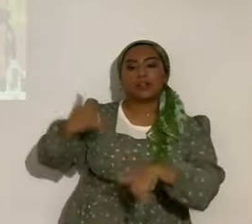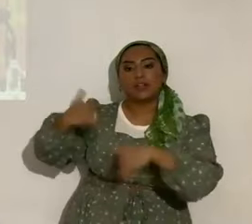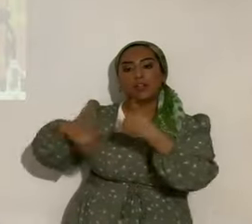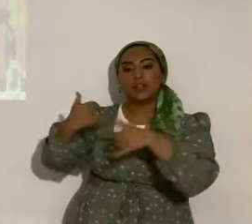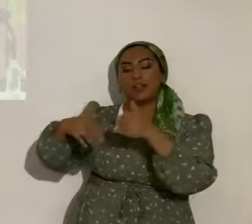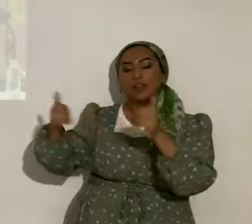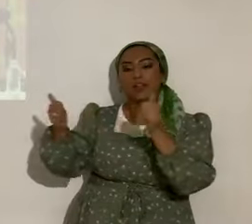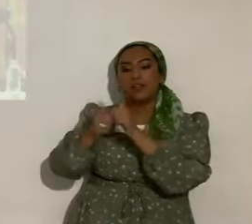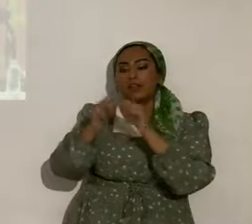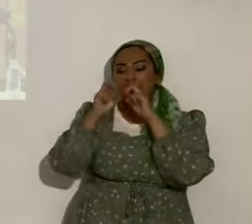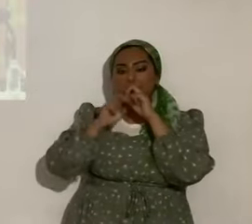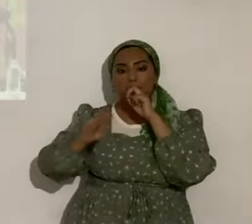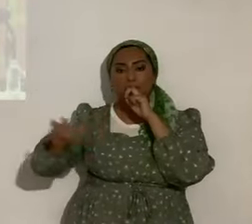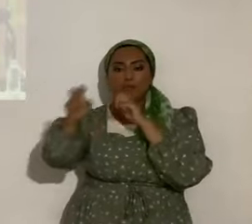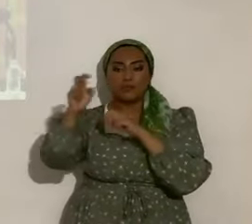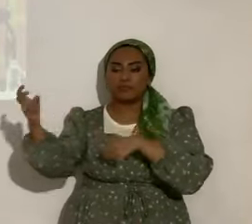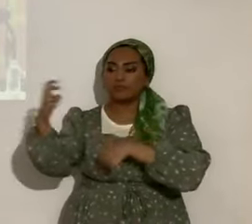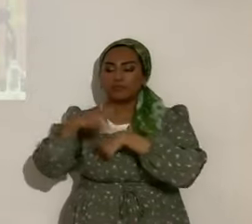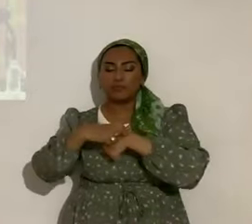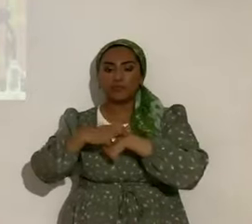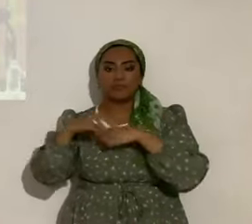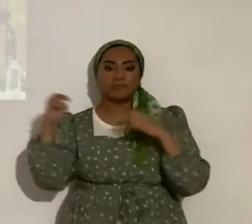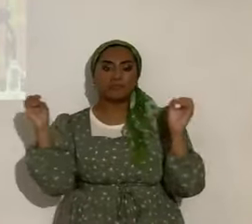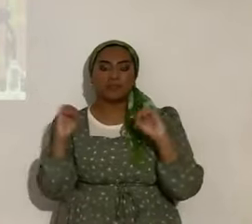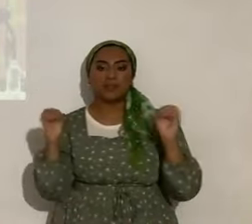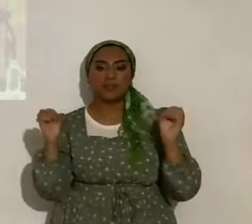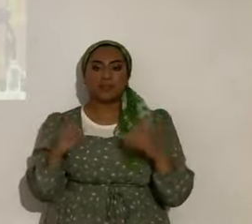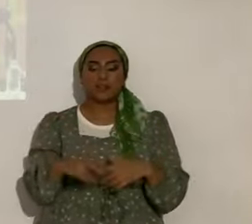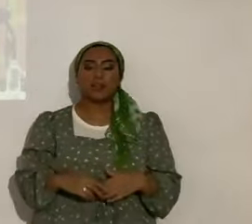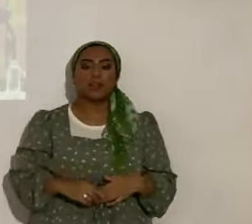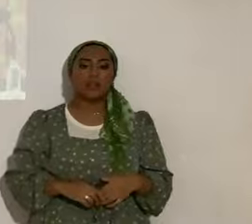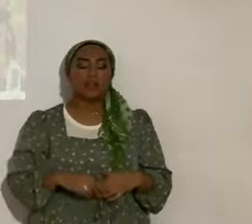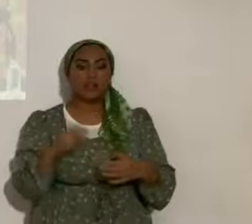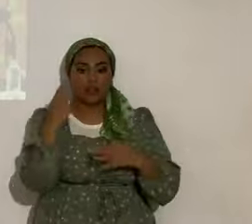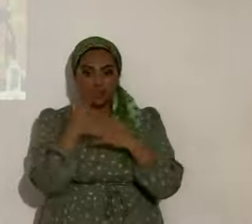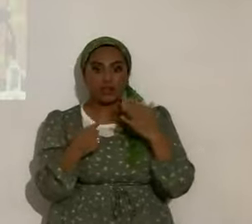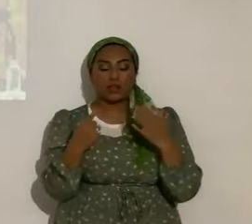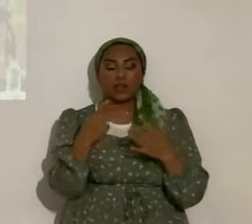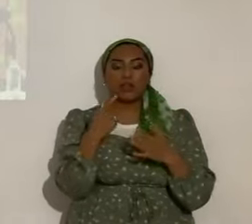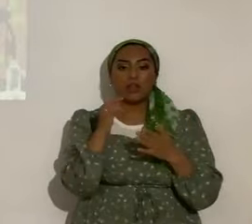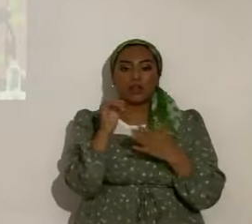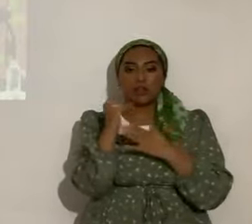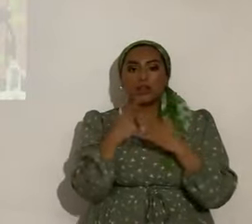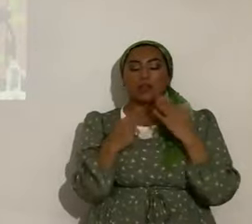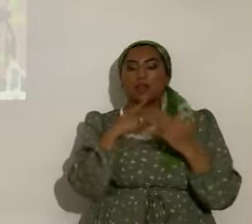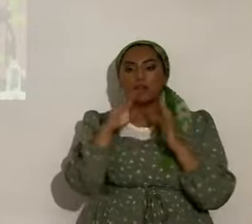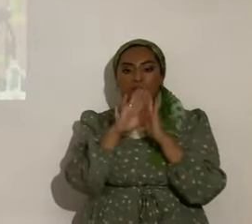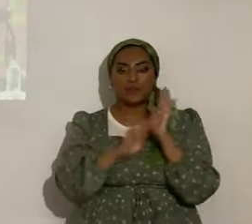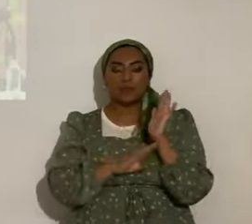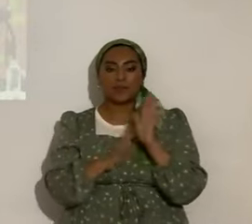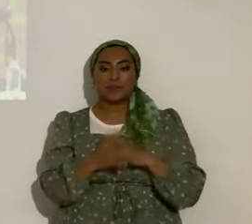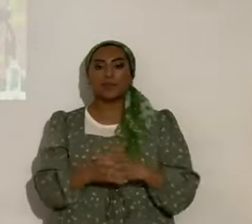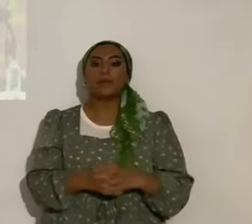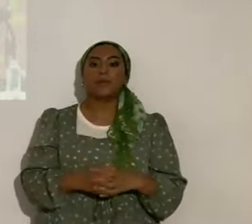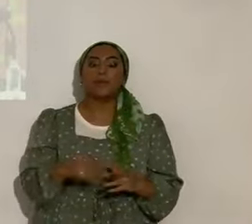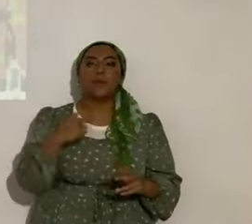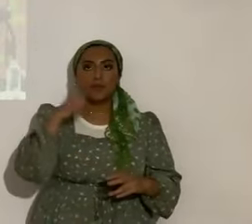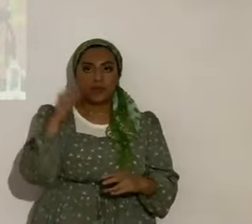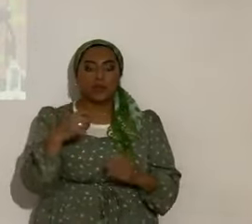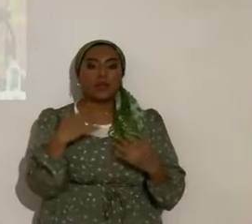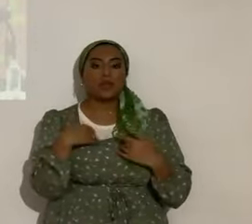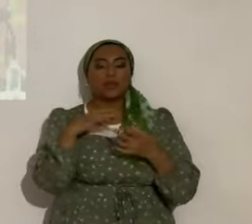escondrijo de varias víboras y no le picarán. Eso dice el Tanaj, eso dice la Biblia. Tenemos que tener